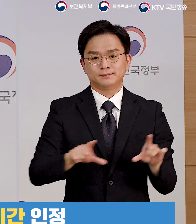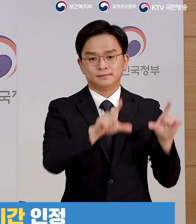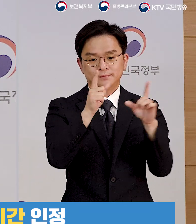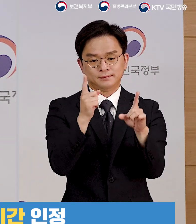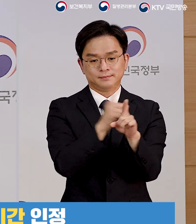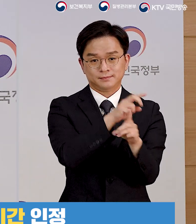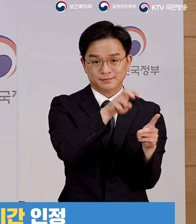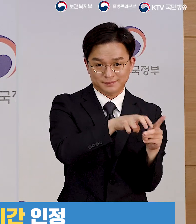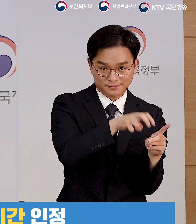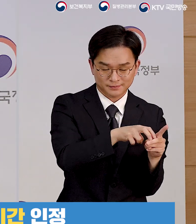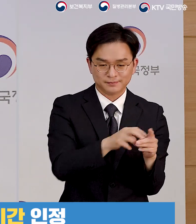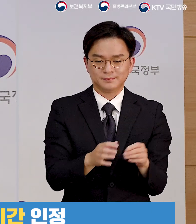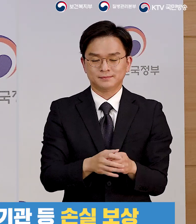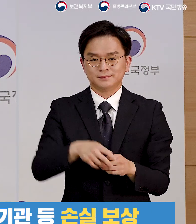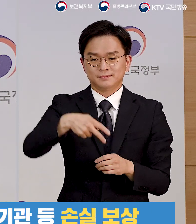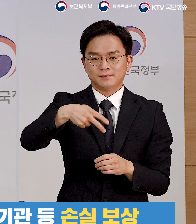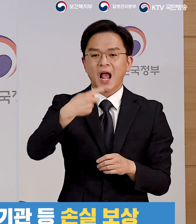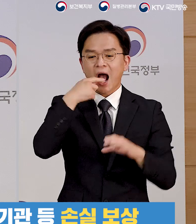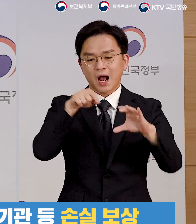하겠습니다.